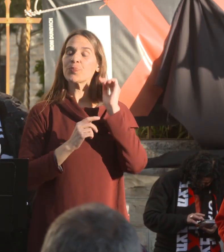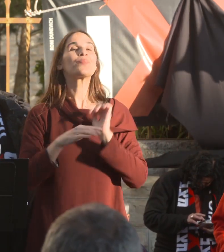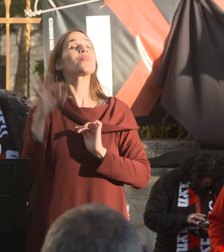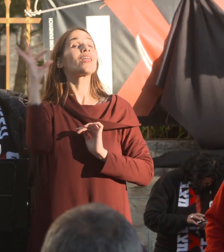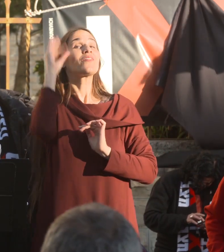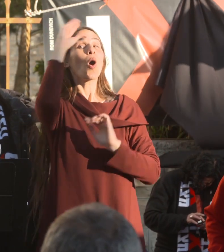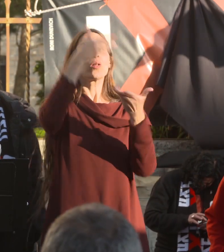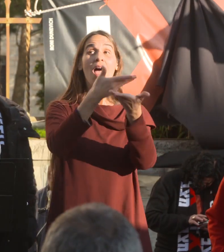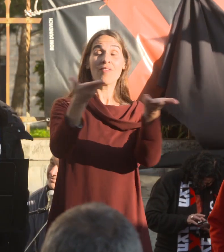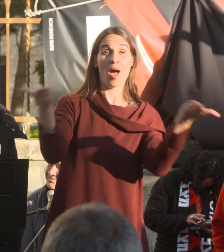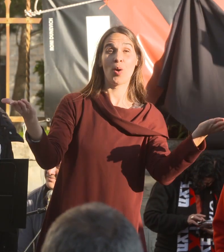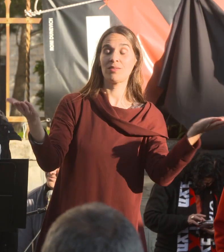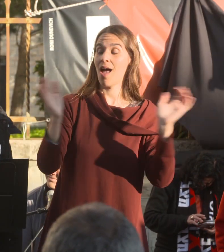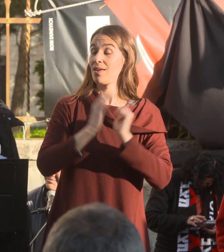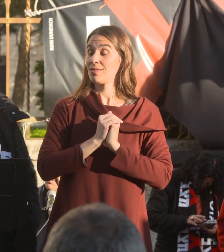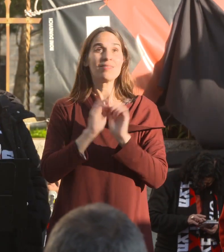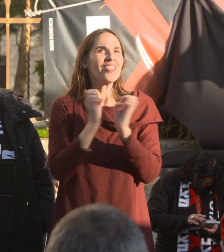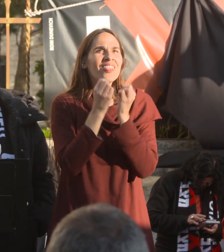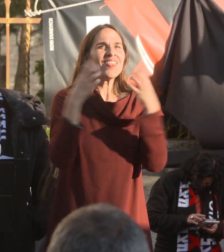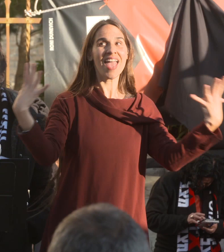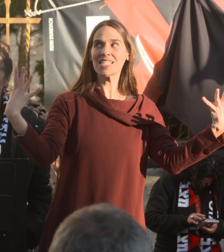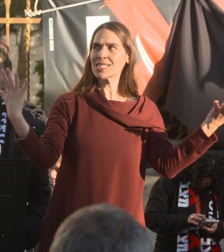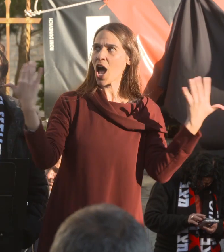גבירותיי ורבותיי, קרה לנו נס,